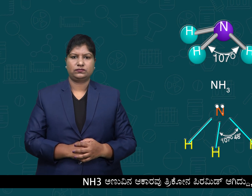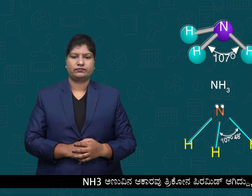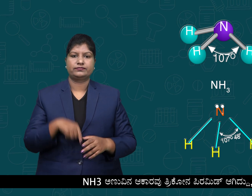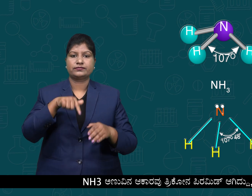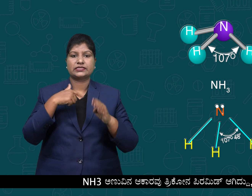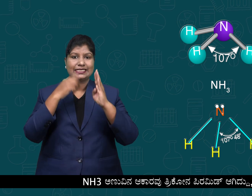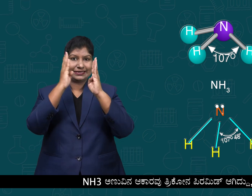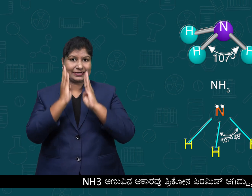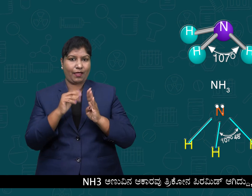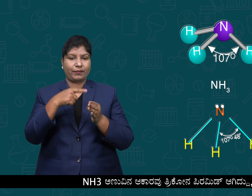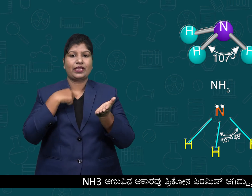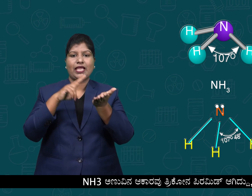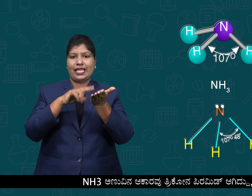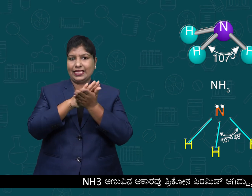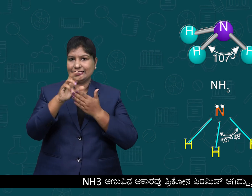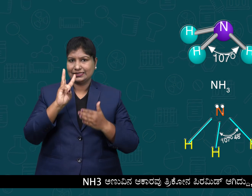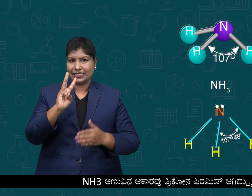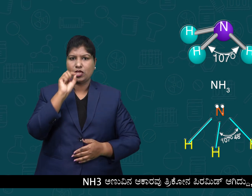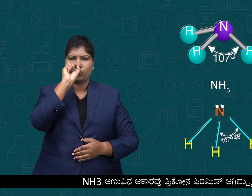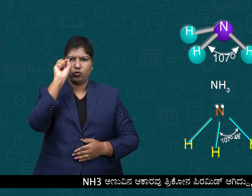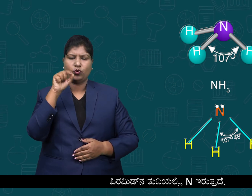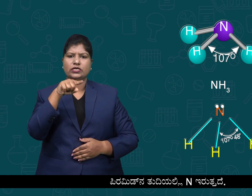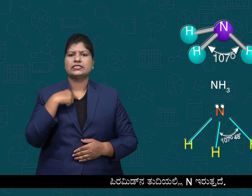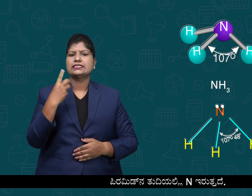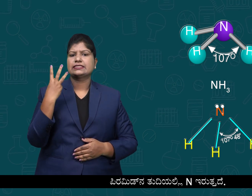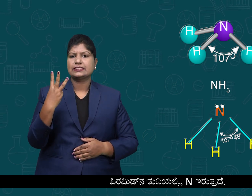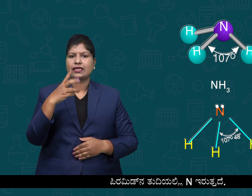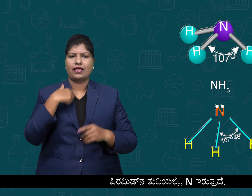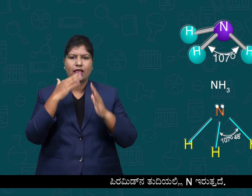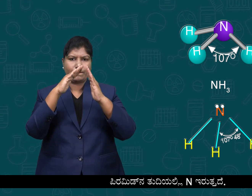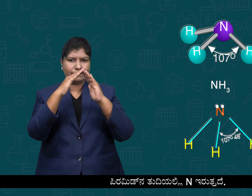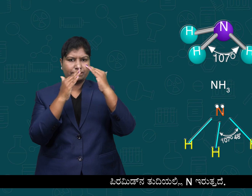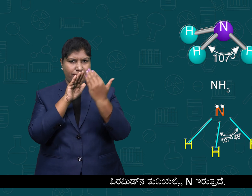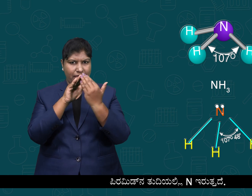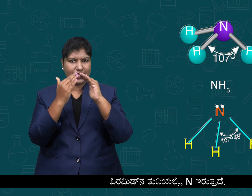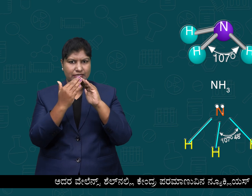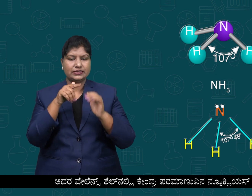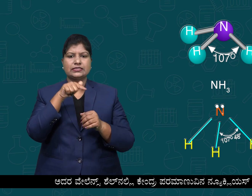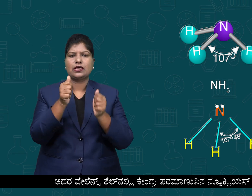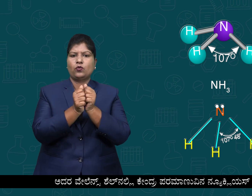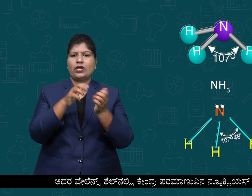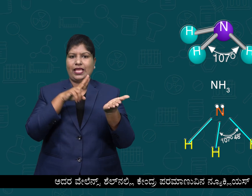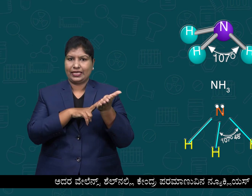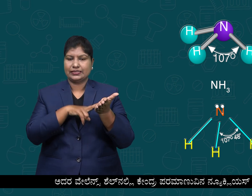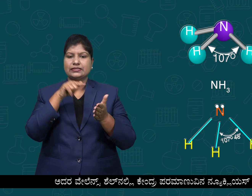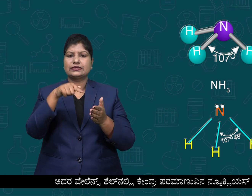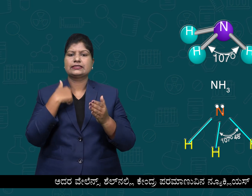NH3 ಅಣುವಿನ ಆಕಾರವು ತ್ರಿಕೋನ ಪಿರಮಿಡ್ ಆಗಿದ್ದು ಪಿರಮಿಡ್ ತುದಿಯಲ್ಲಿ N ಇರುತ್ತದೆ. ಅದರ ವೇಲೆನ್ಸ್